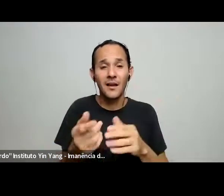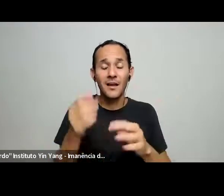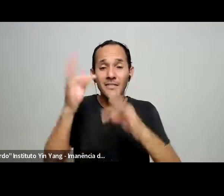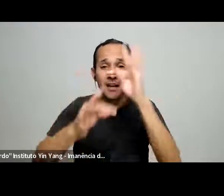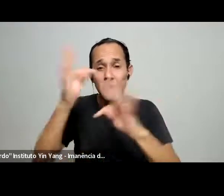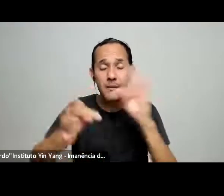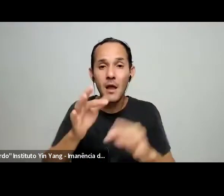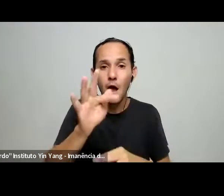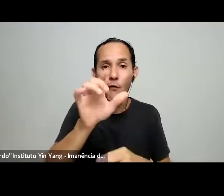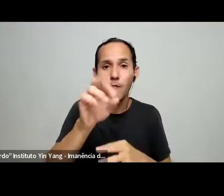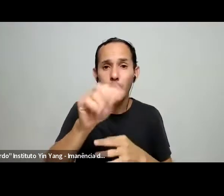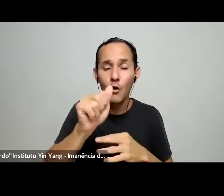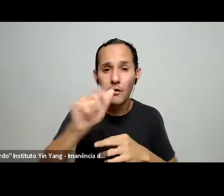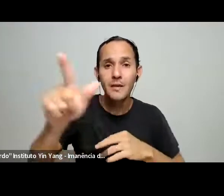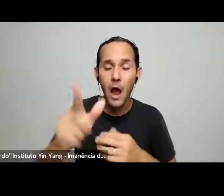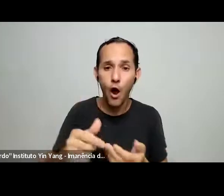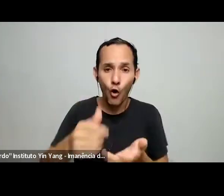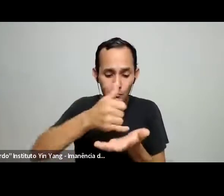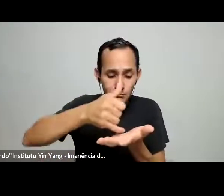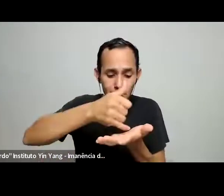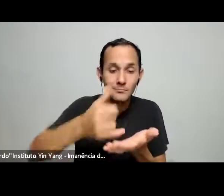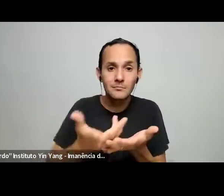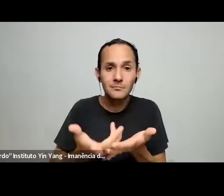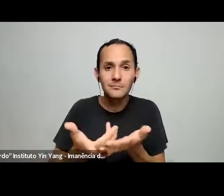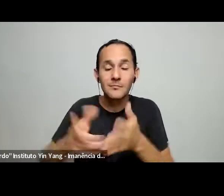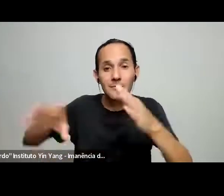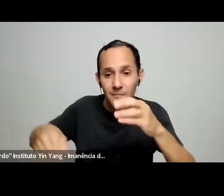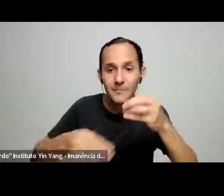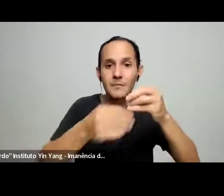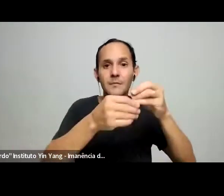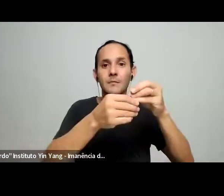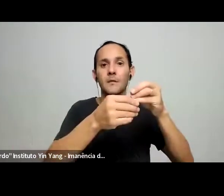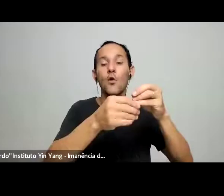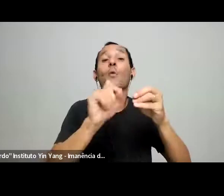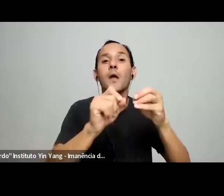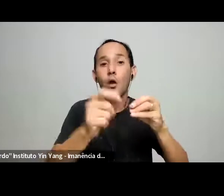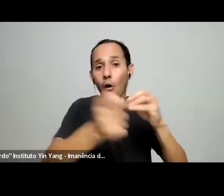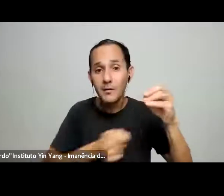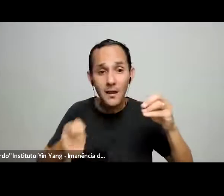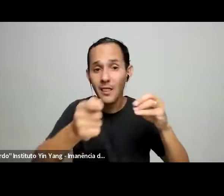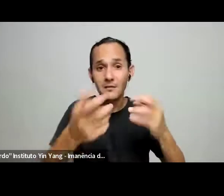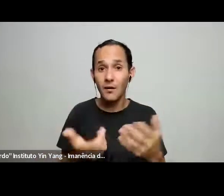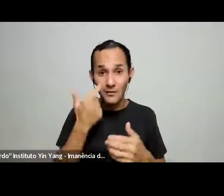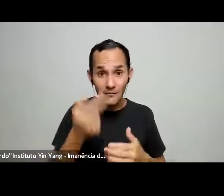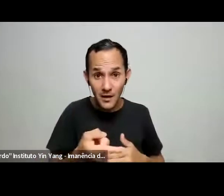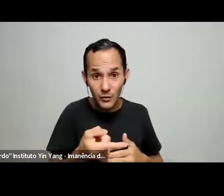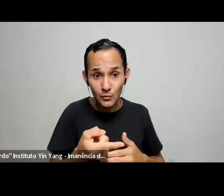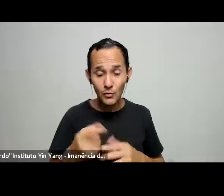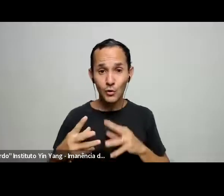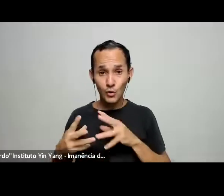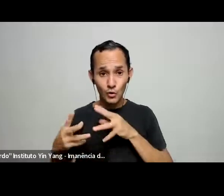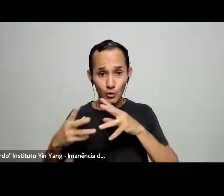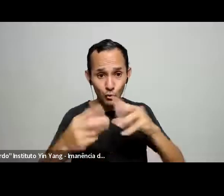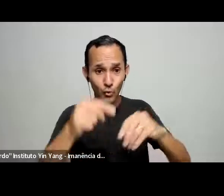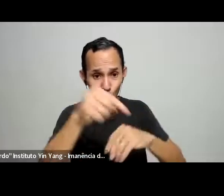inclusive, fazem parte das PICs hoje. E até que foram introduzidas as constelações familiares. Então, vejam, todas essas